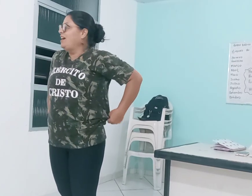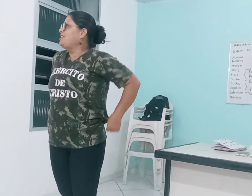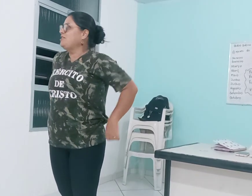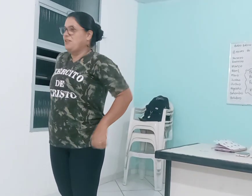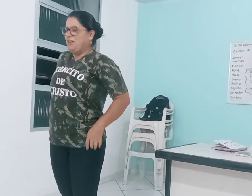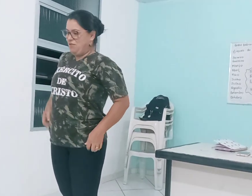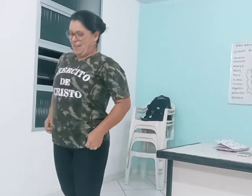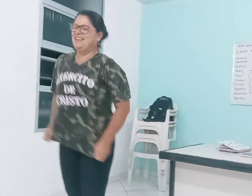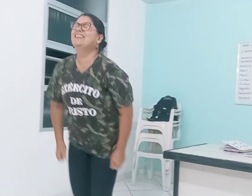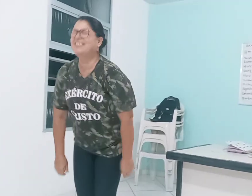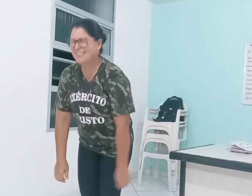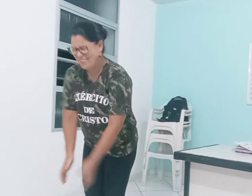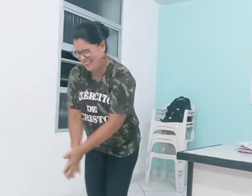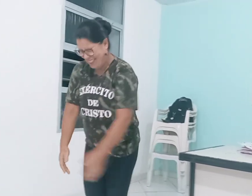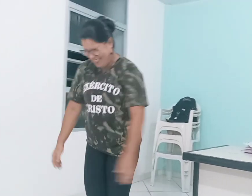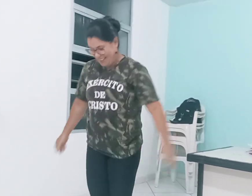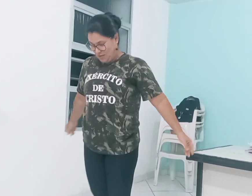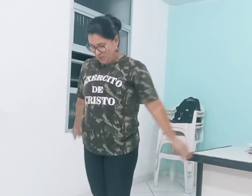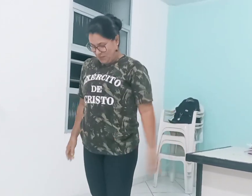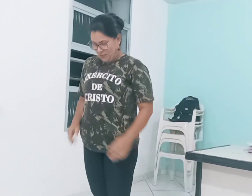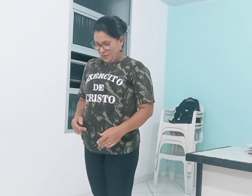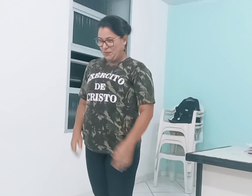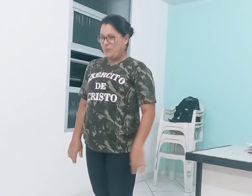Não sei o que eu falo. Eu nasci.